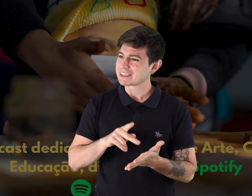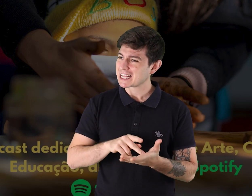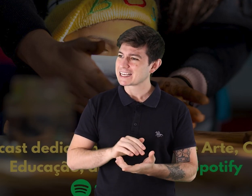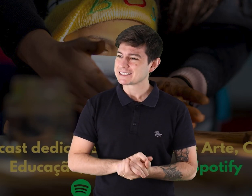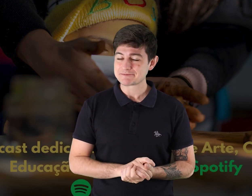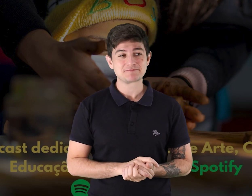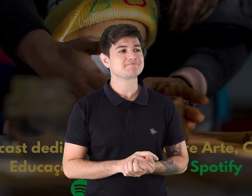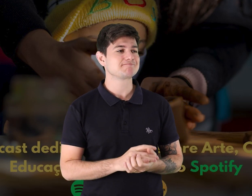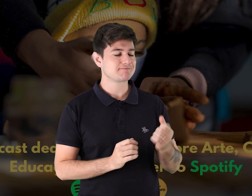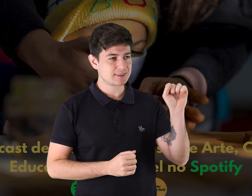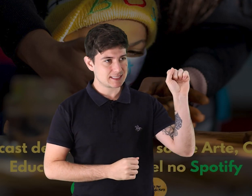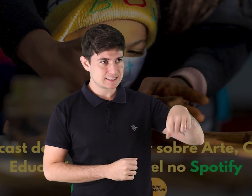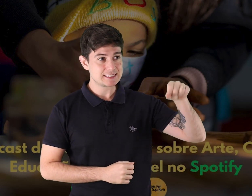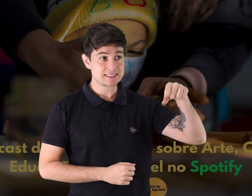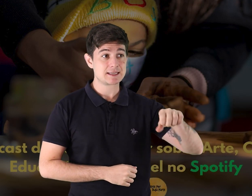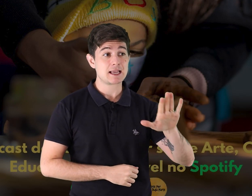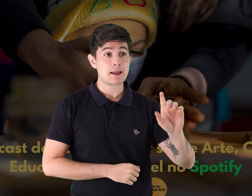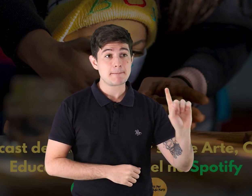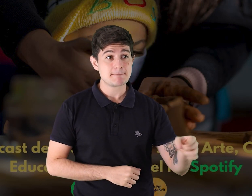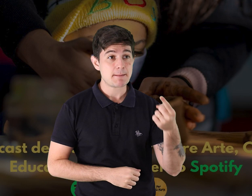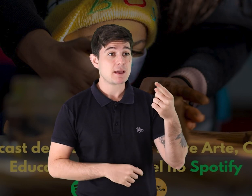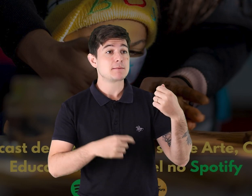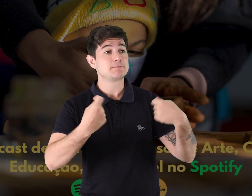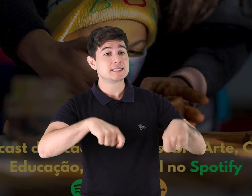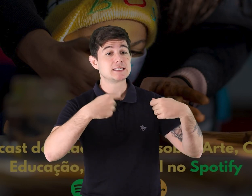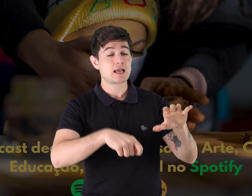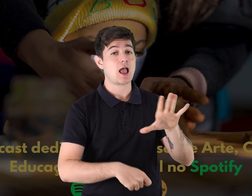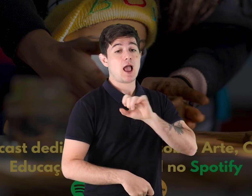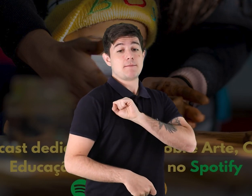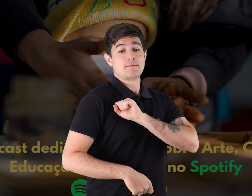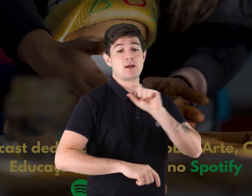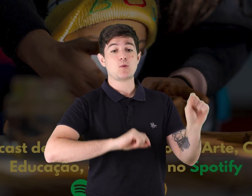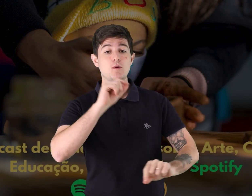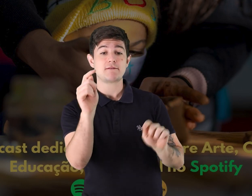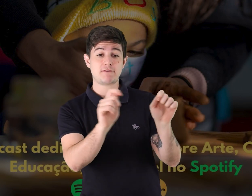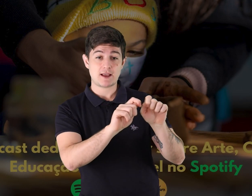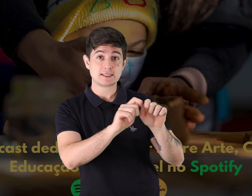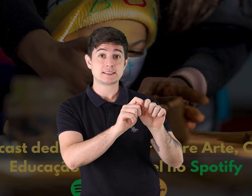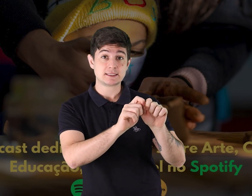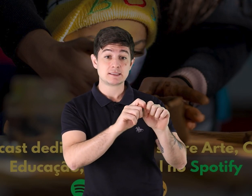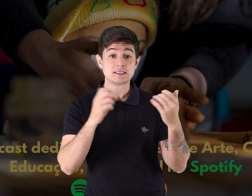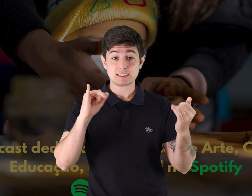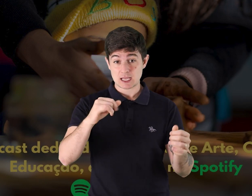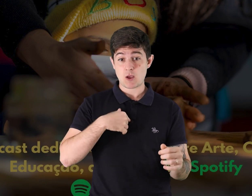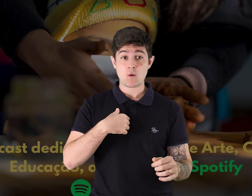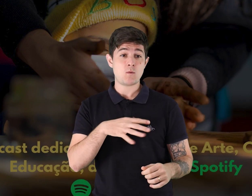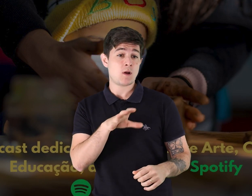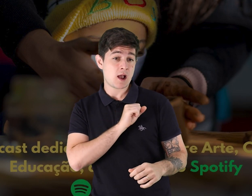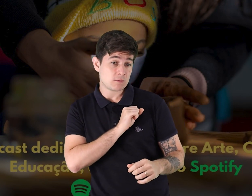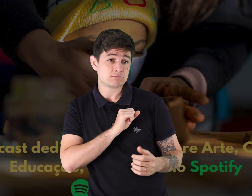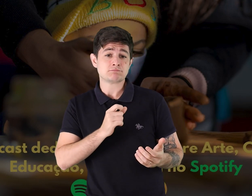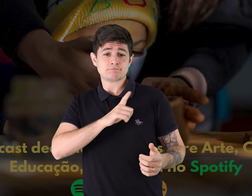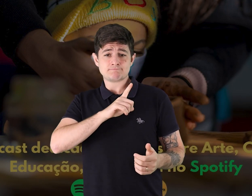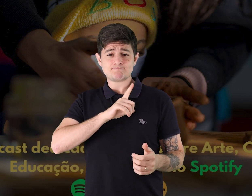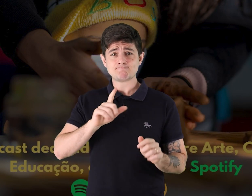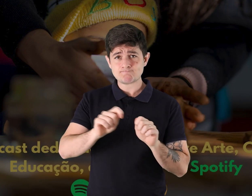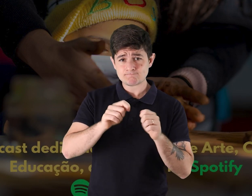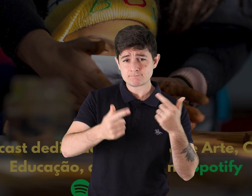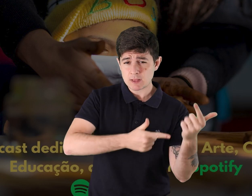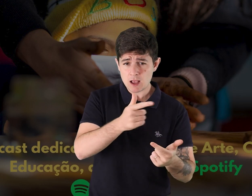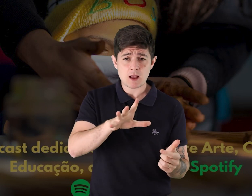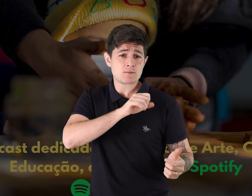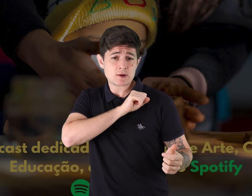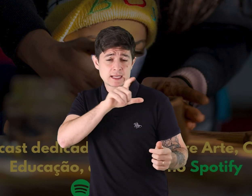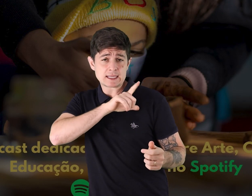professora, tudo, né, na verdade. Isso, eu acho que primeiro você tem que ter paixão pelo que você faz, né?